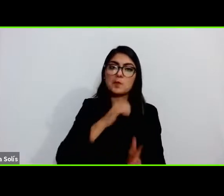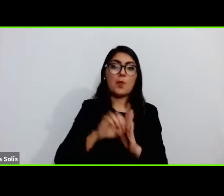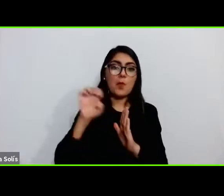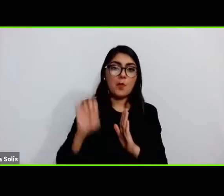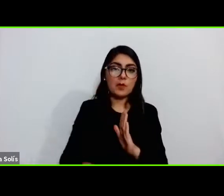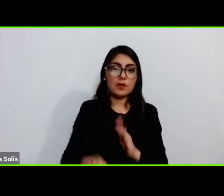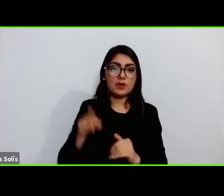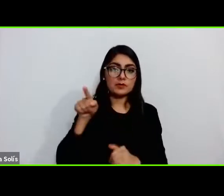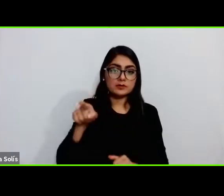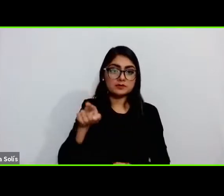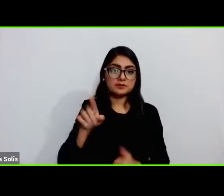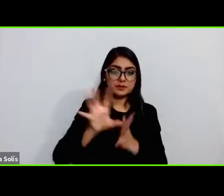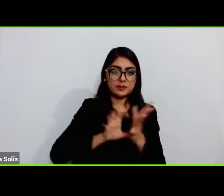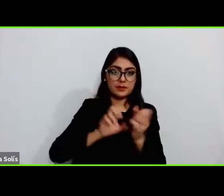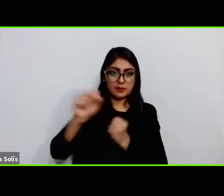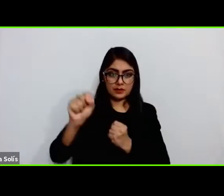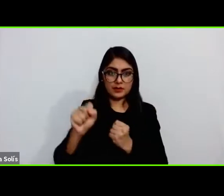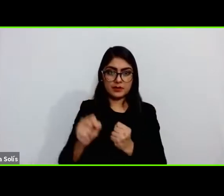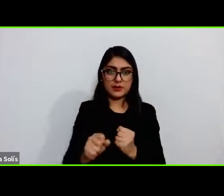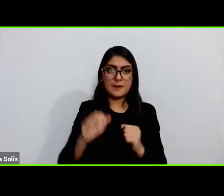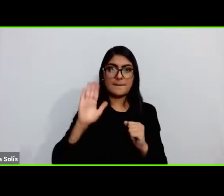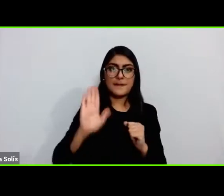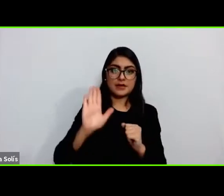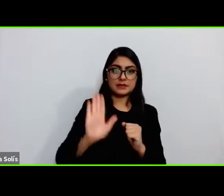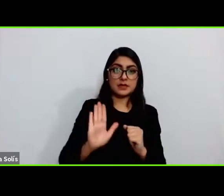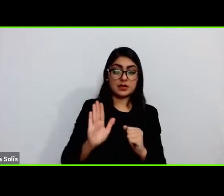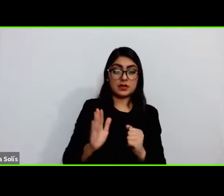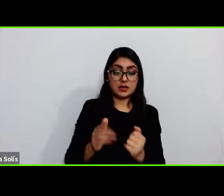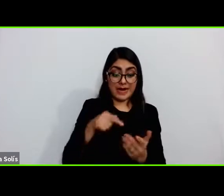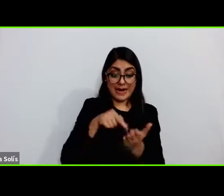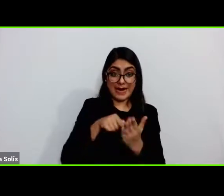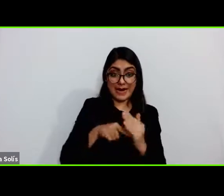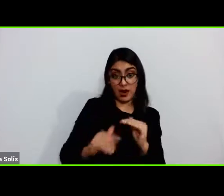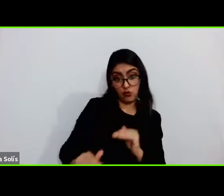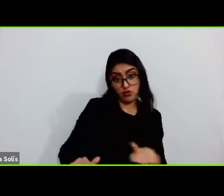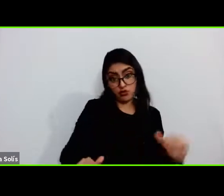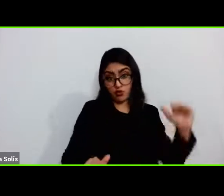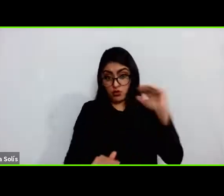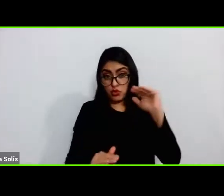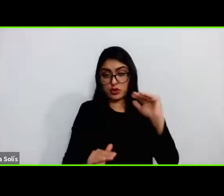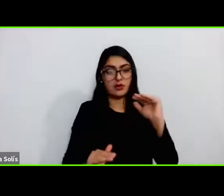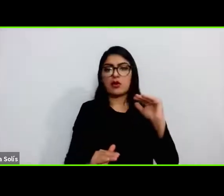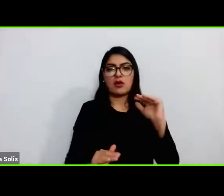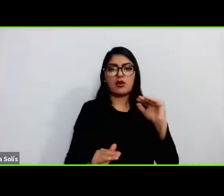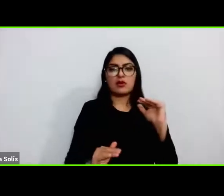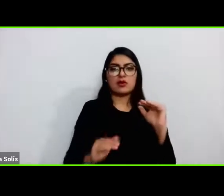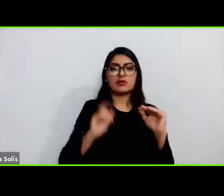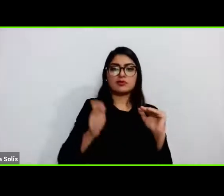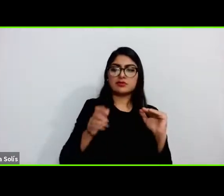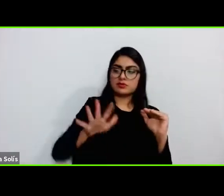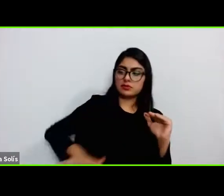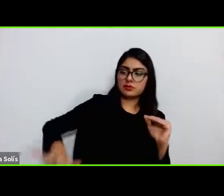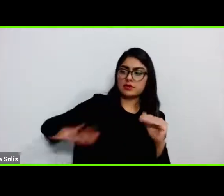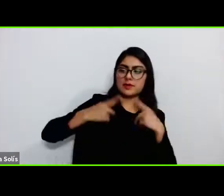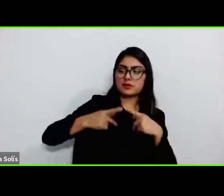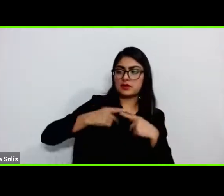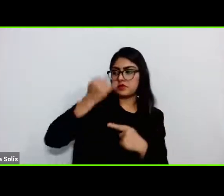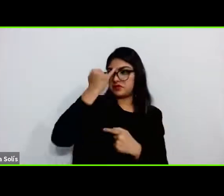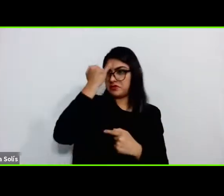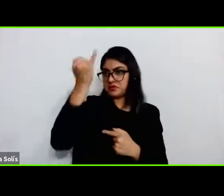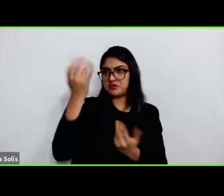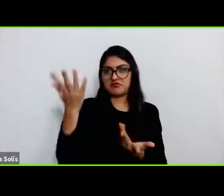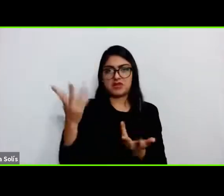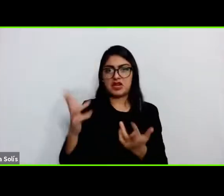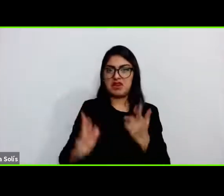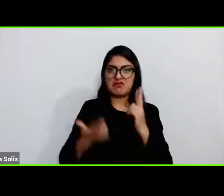el papel de la Constitución se subordinaba a lo que la ideología revolucionaria mandaba, y